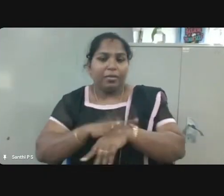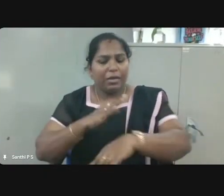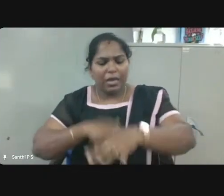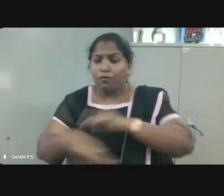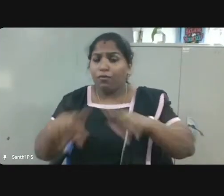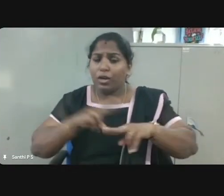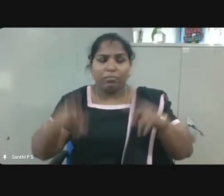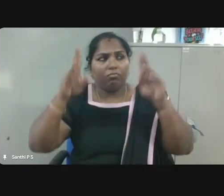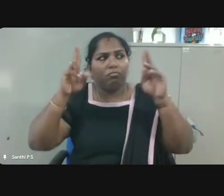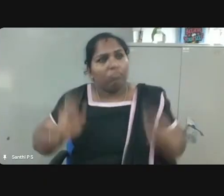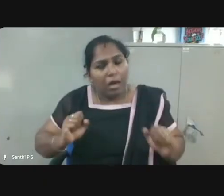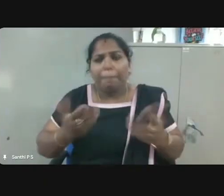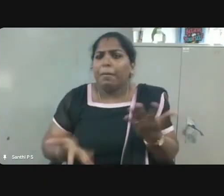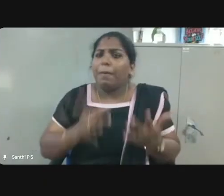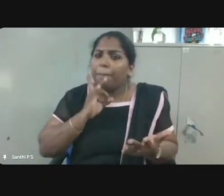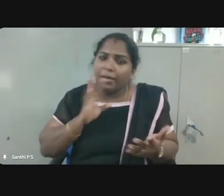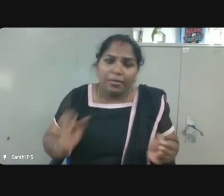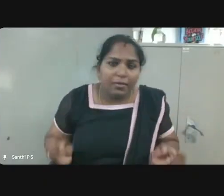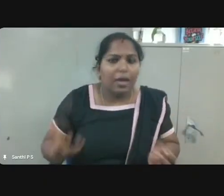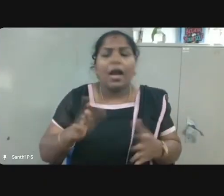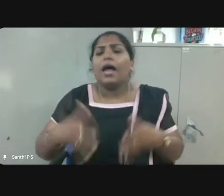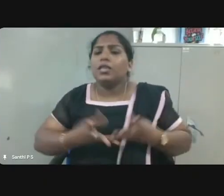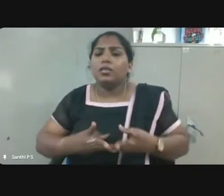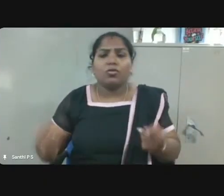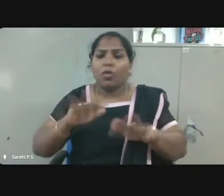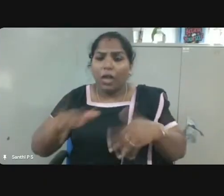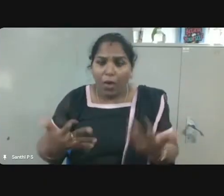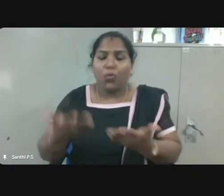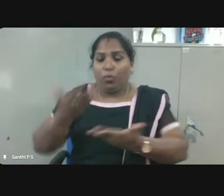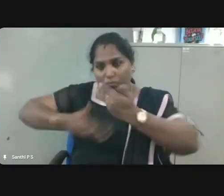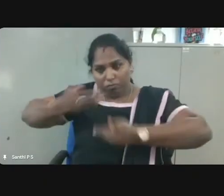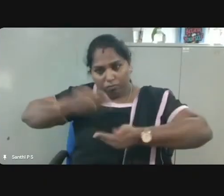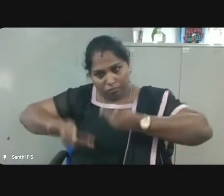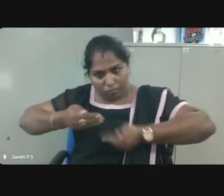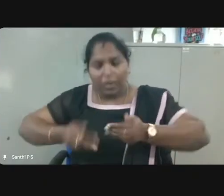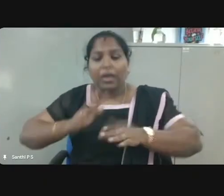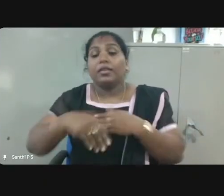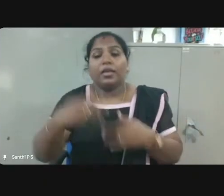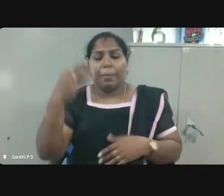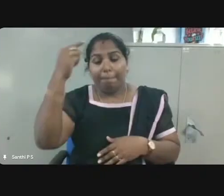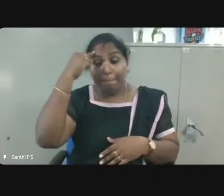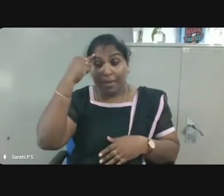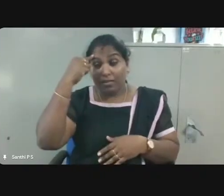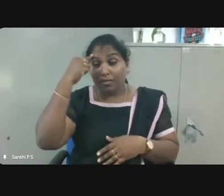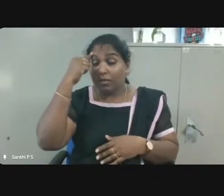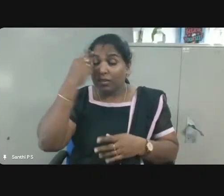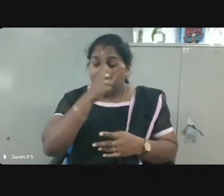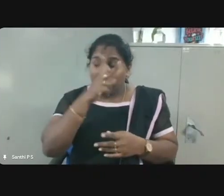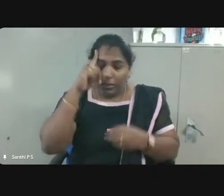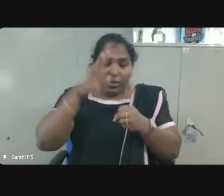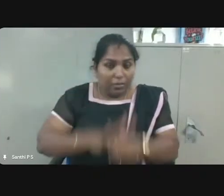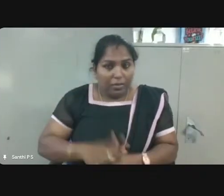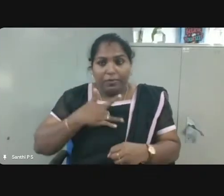ഇരിക്കുമ്പോഴായിരിക്കും ഇവർക്ക് വേദന വരുന്നത്. അപ്പൊ ആ വേദന മാറ്റുന്നത് എങ്ങനെയാണെന്നുള്ളത് പഠിപ്പിച്ചു കൊടുക്കുക. ഇവർക്ക് മാനസിക പിന്തുണ കൊടുക്കുക. കാരണം ഇവർക്ക് എപ്പോഴും